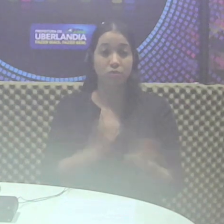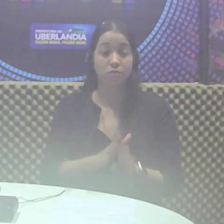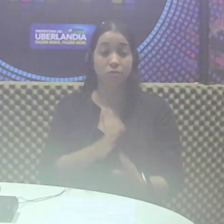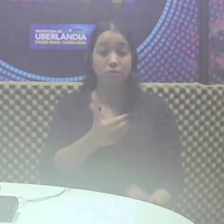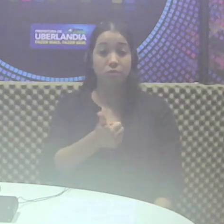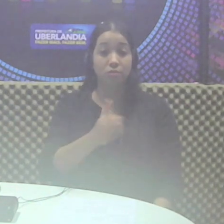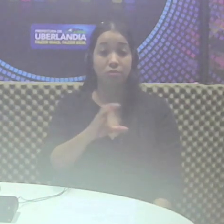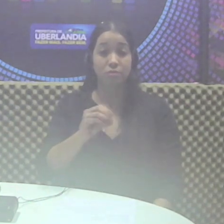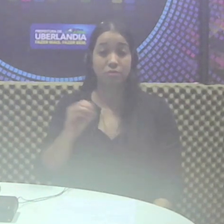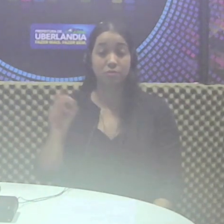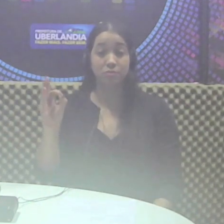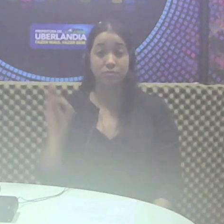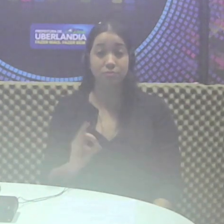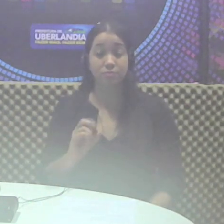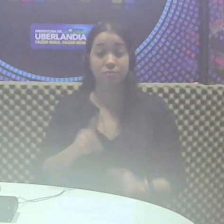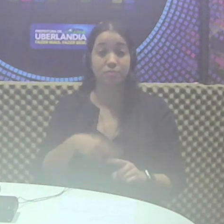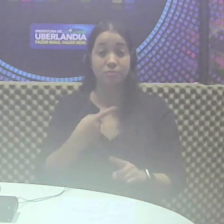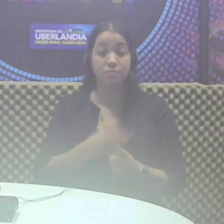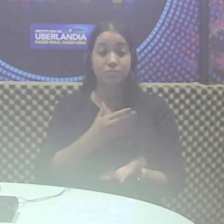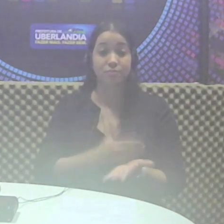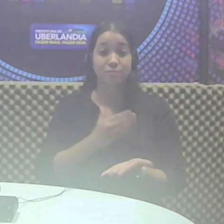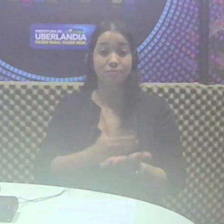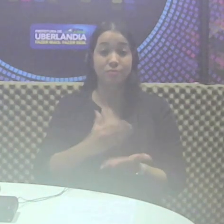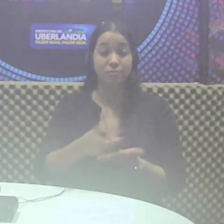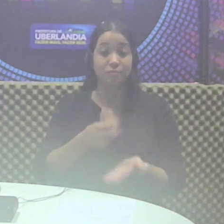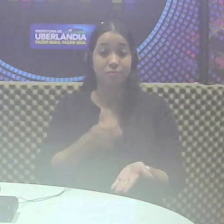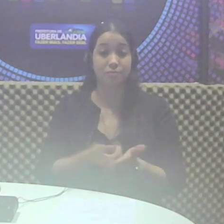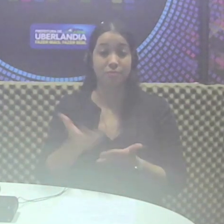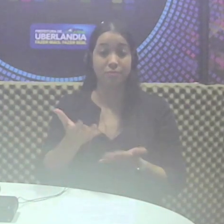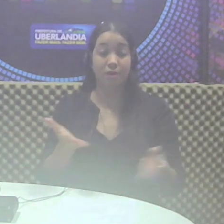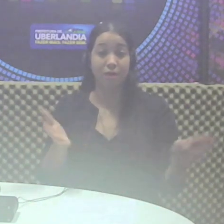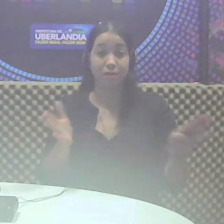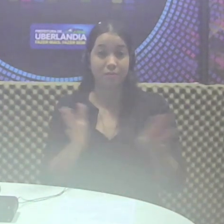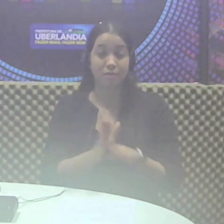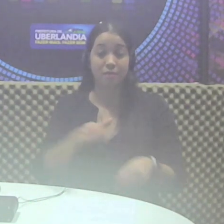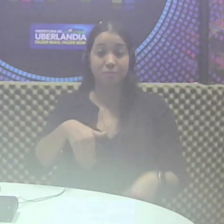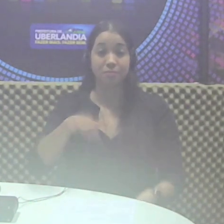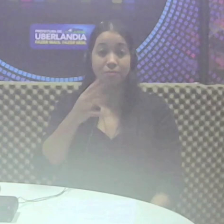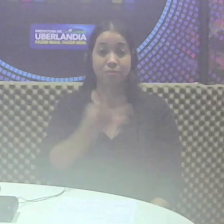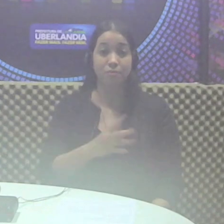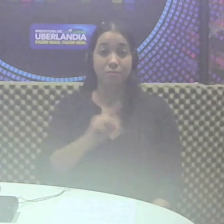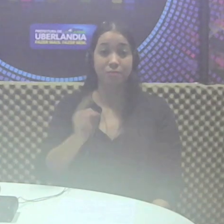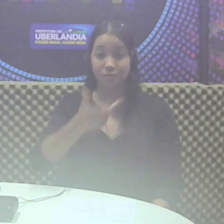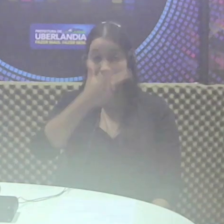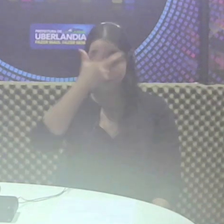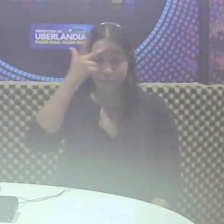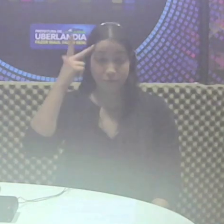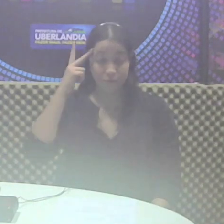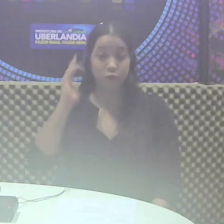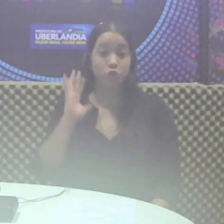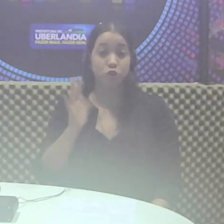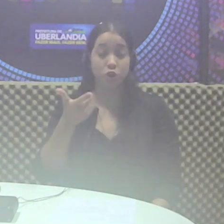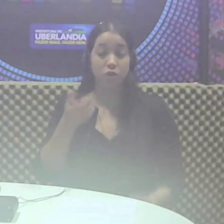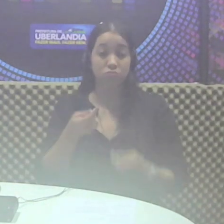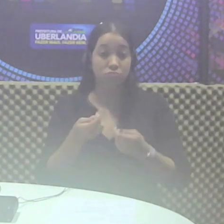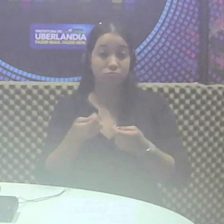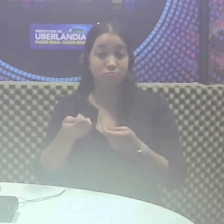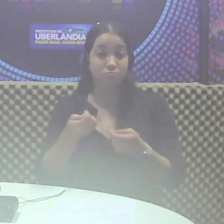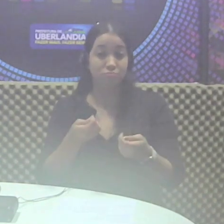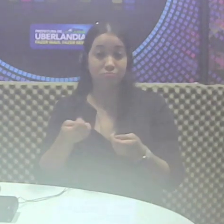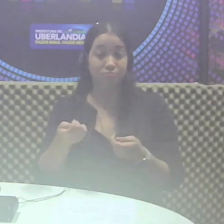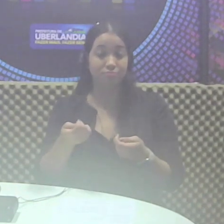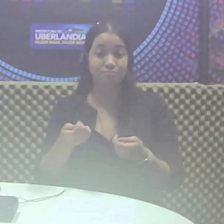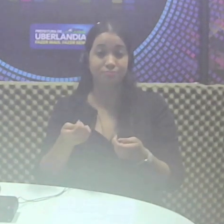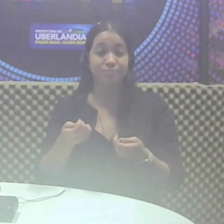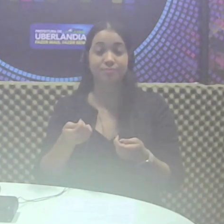100%, além do parcelamento da dívida. Até o momento, mais de 4 mil renegociações foram realizadas.